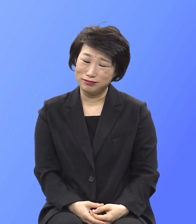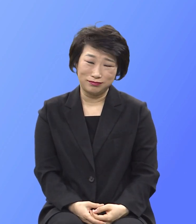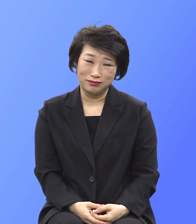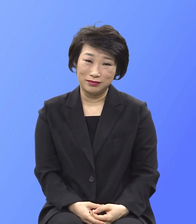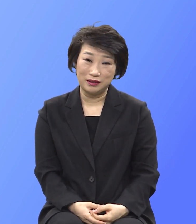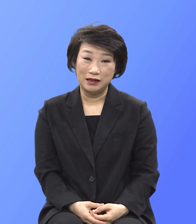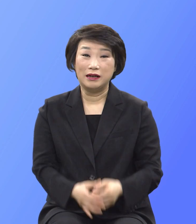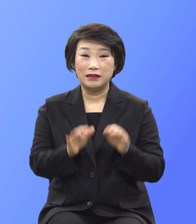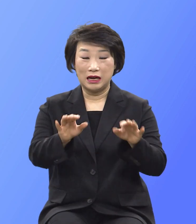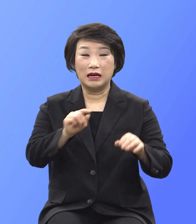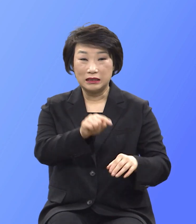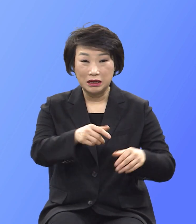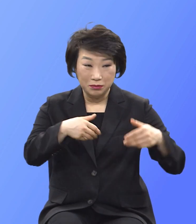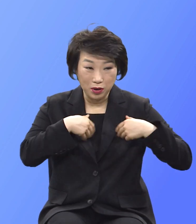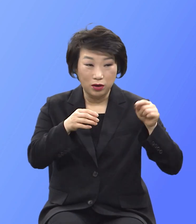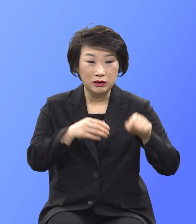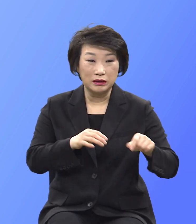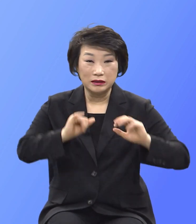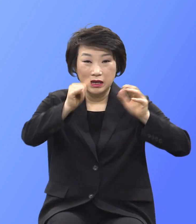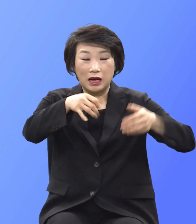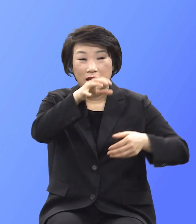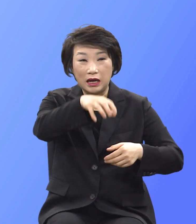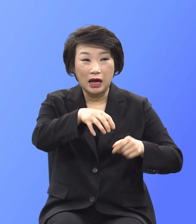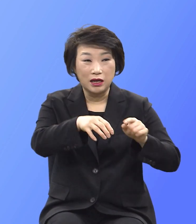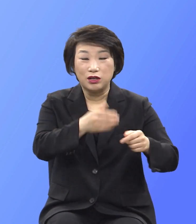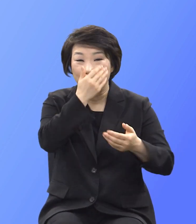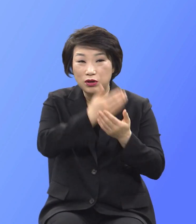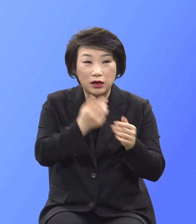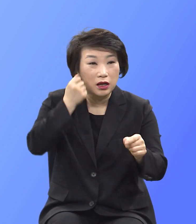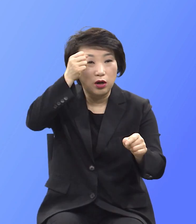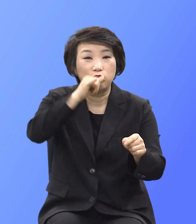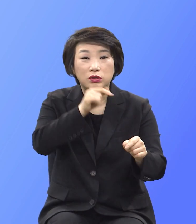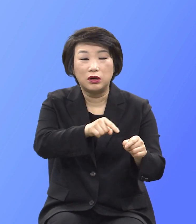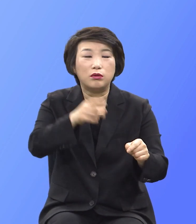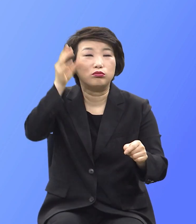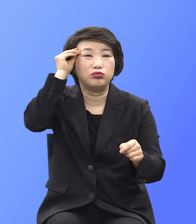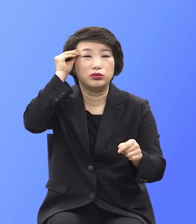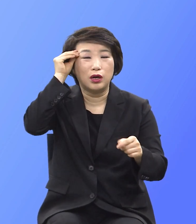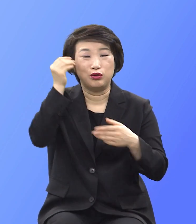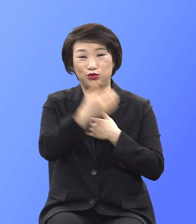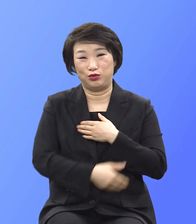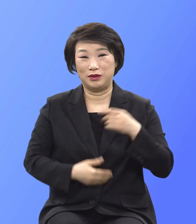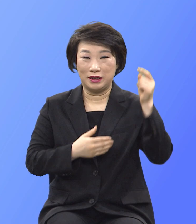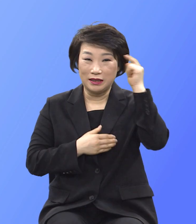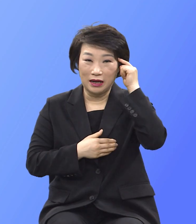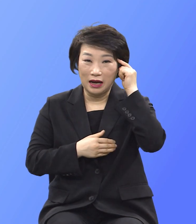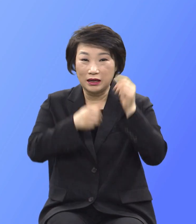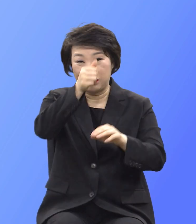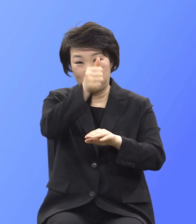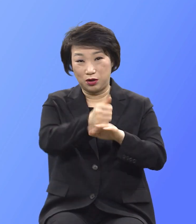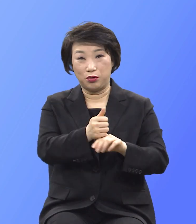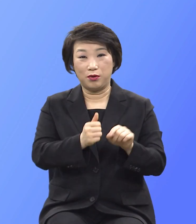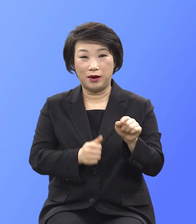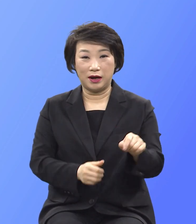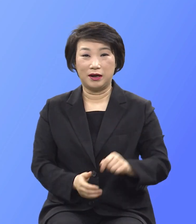가장 가치 없는 것을 세상의 가치로 여기는 것이 무지한 육신의 생각이라 이